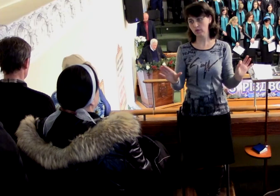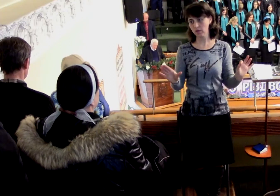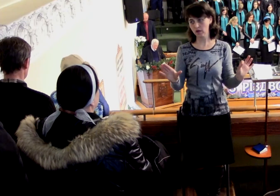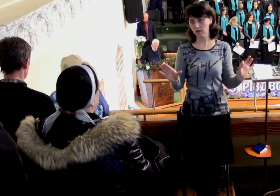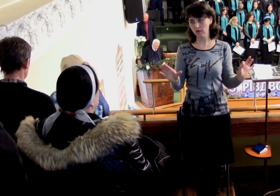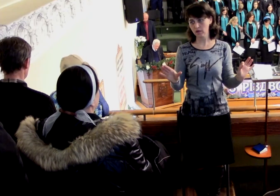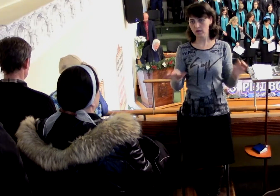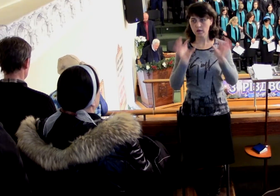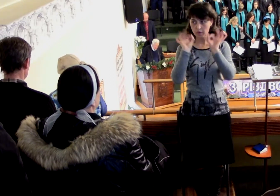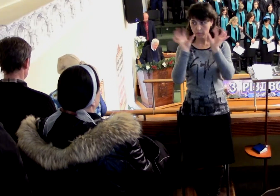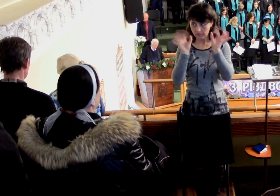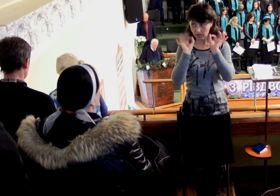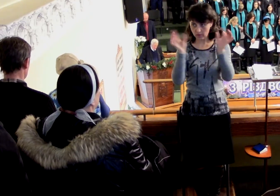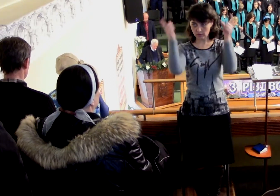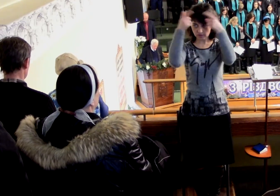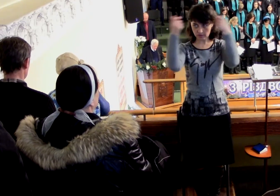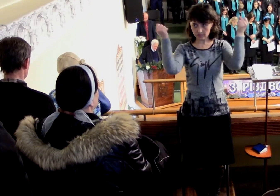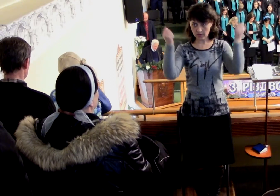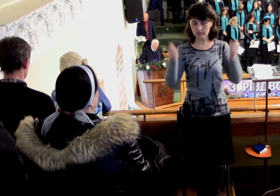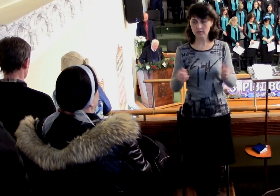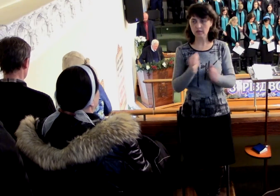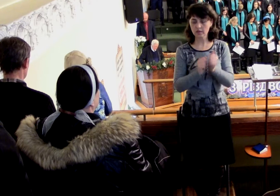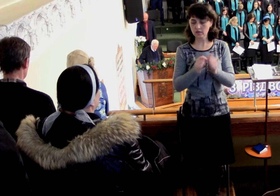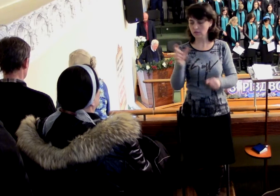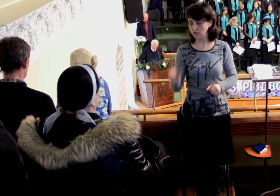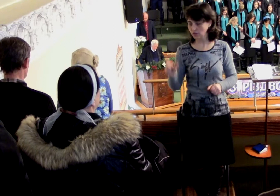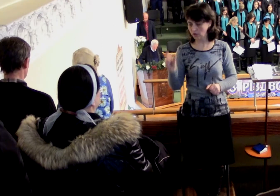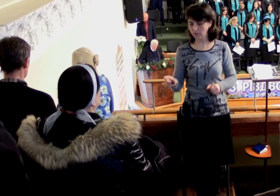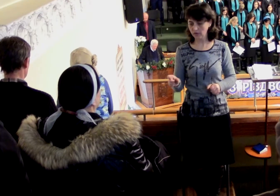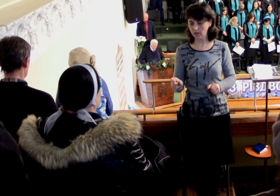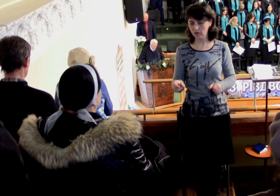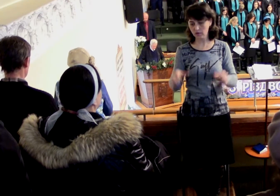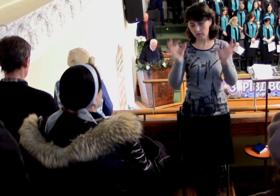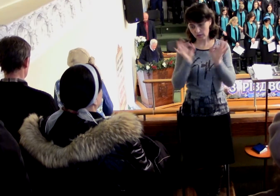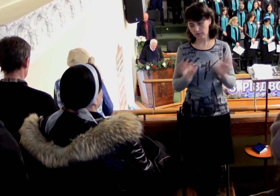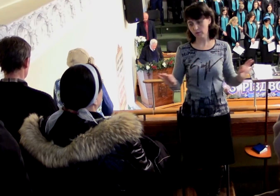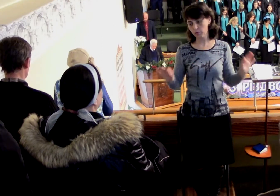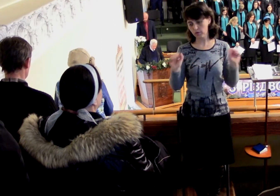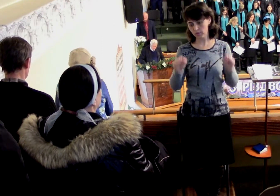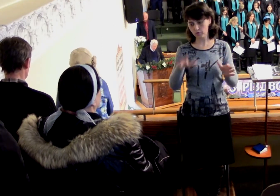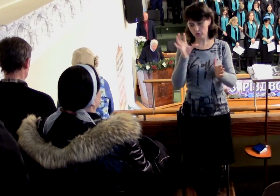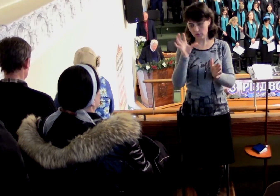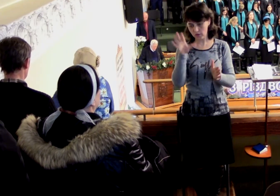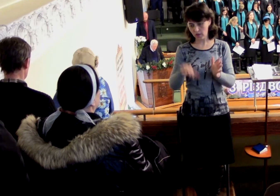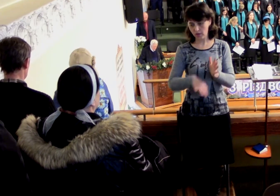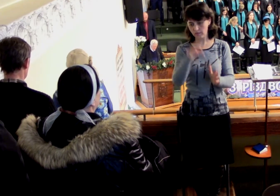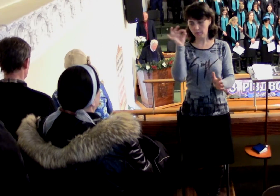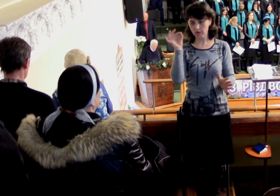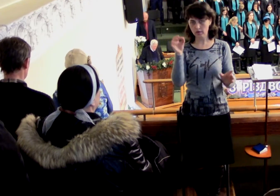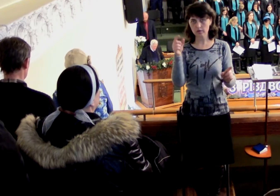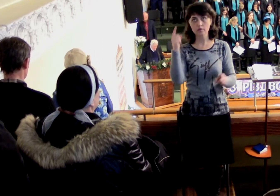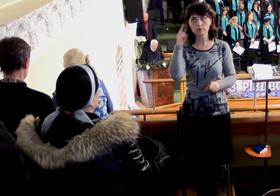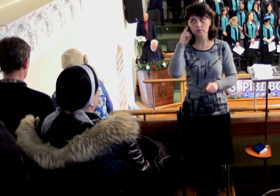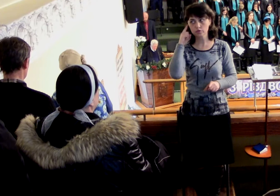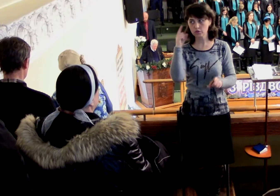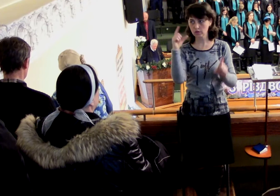и каждый свободен слушать внимательно Слово Твое. Мы благодарны Тебе, Господь, что